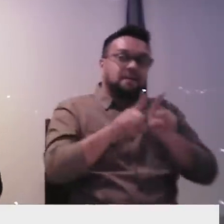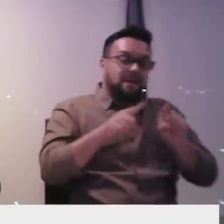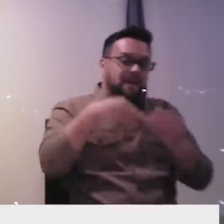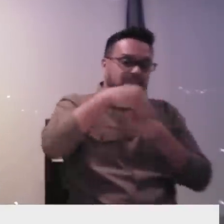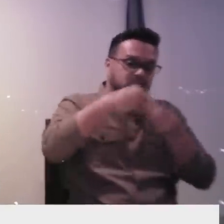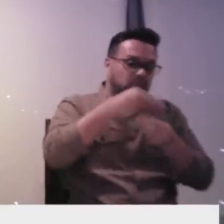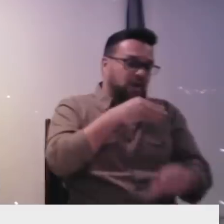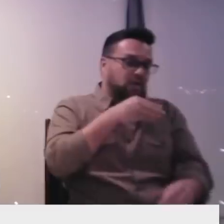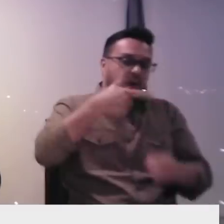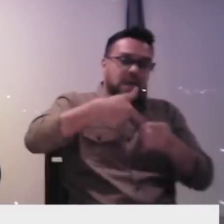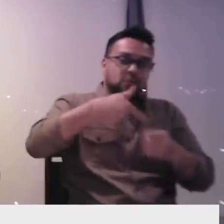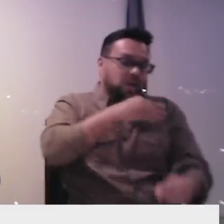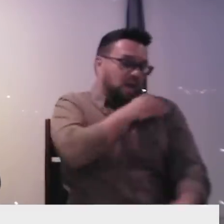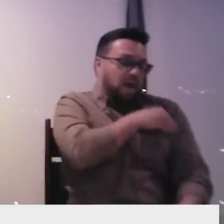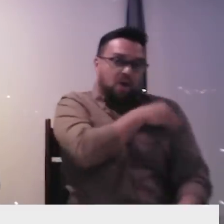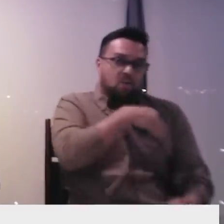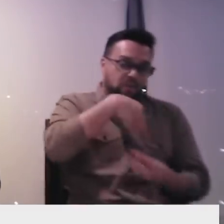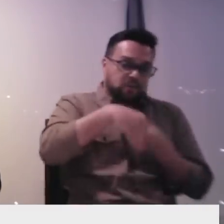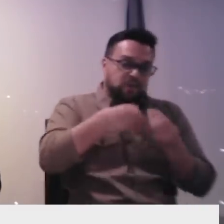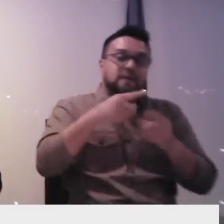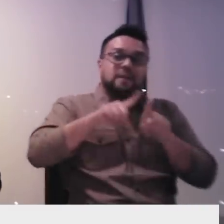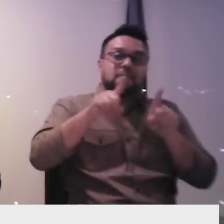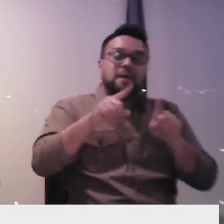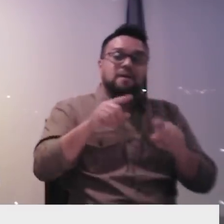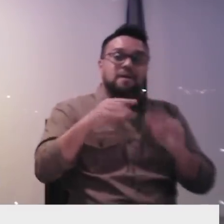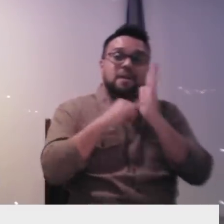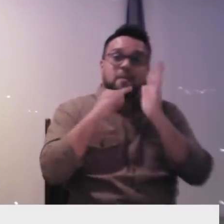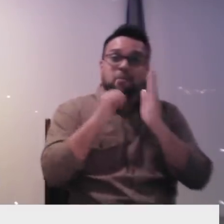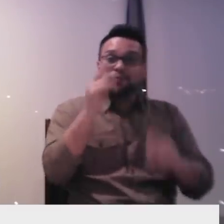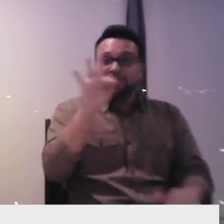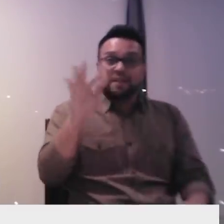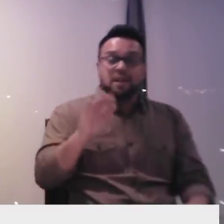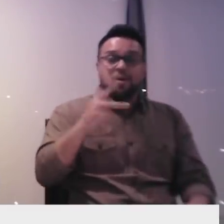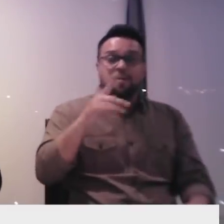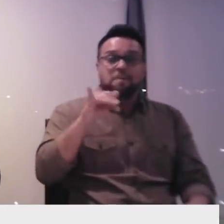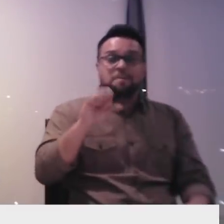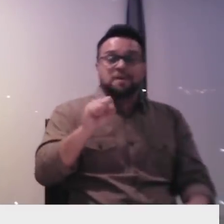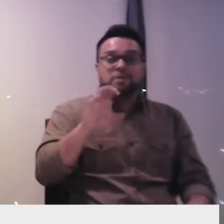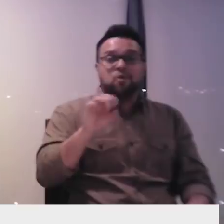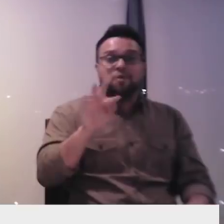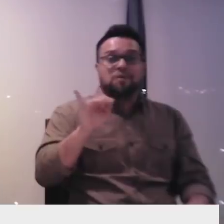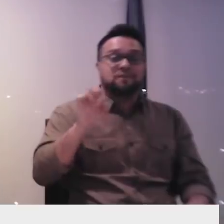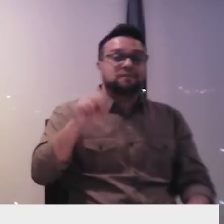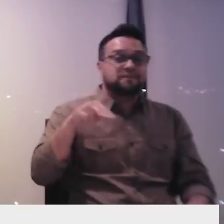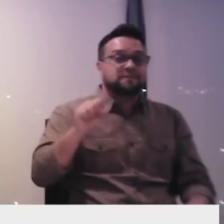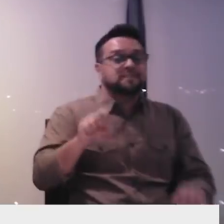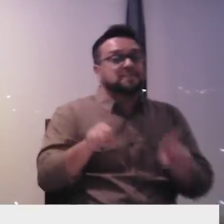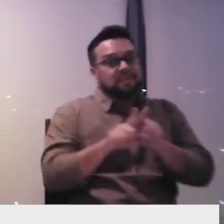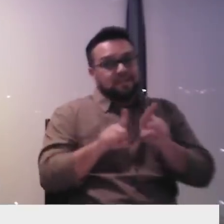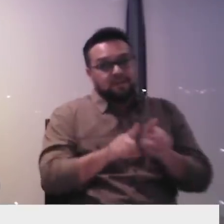misturado à gasolina, incide em cima do imposto federal, PIS/COFINS, incide em cima